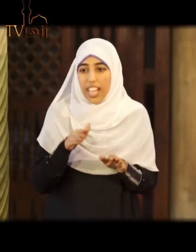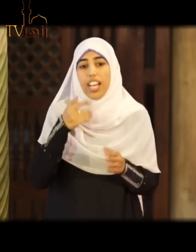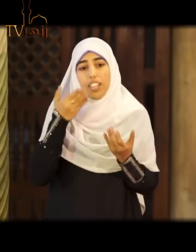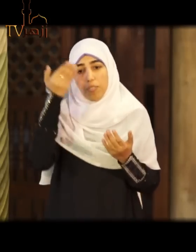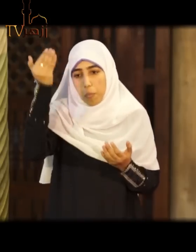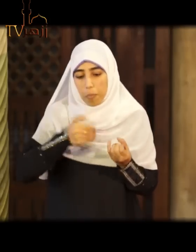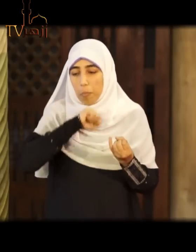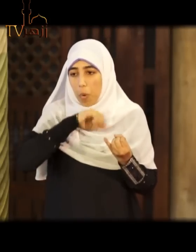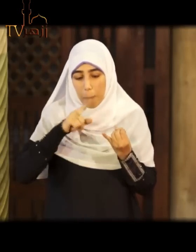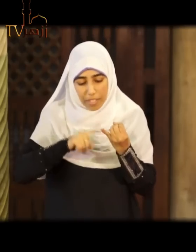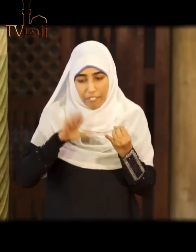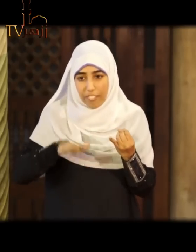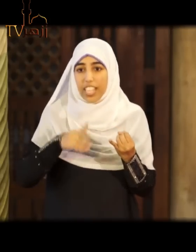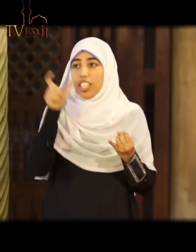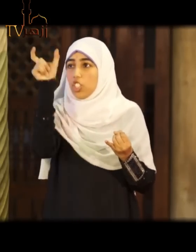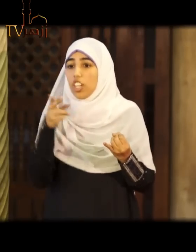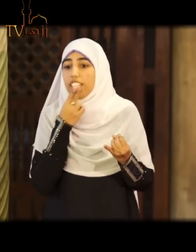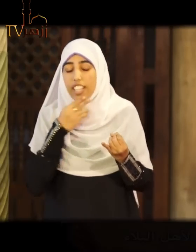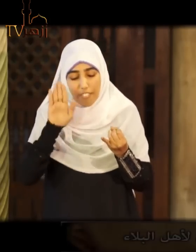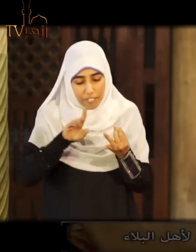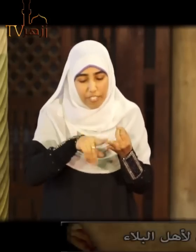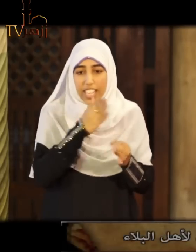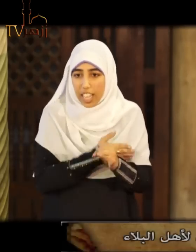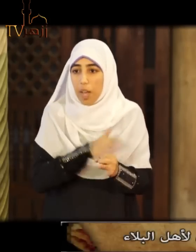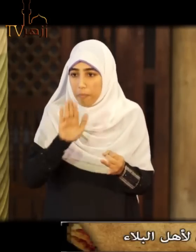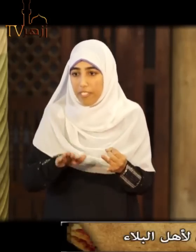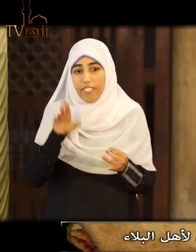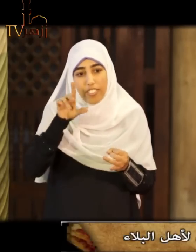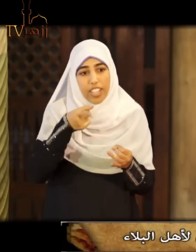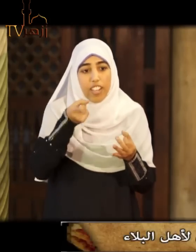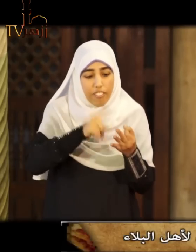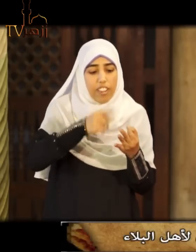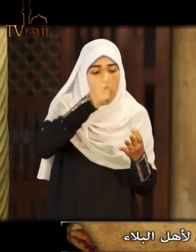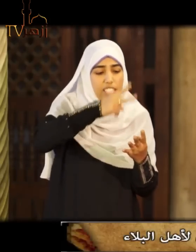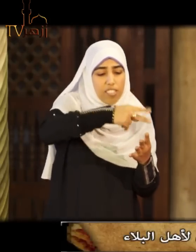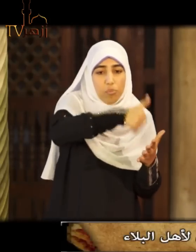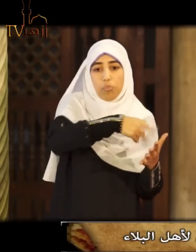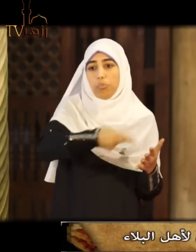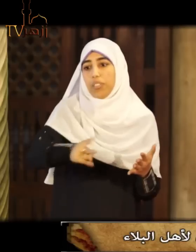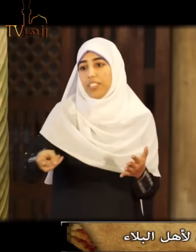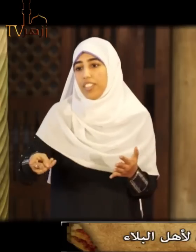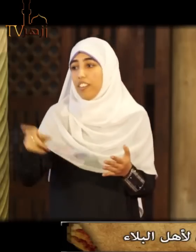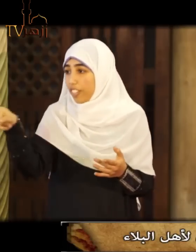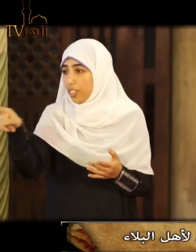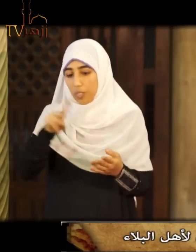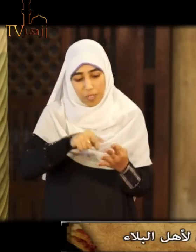العلماء، ثم الأمثل فالأمثل. فكلما اشتد البلاء